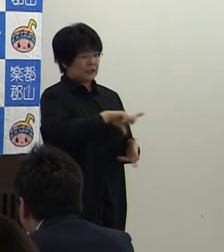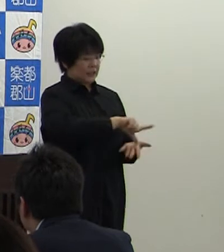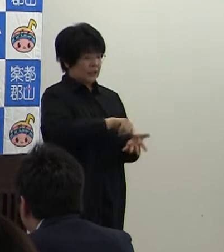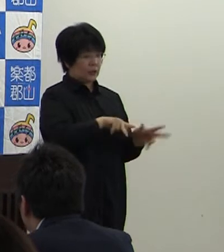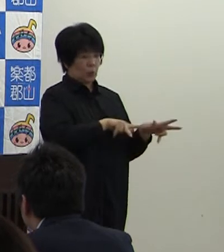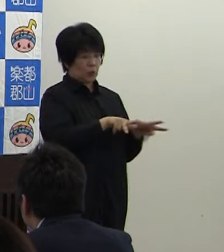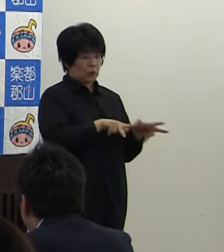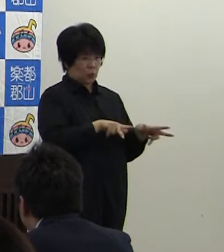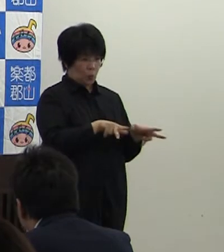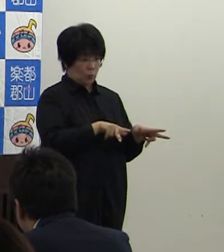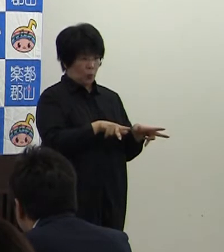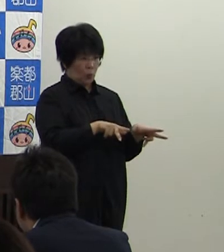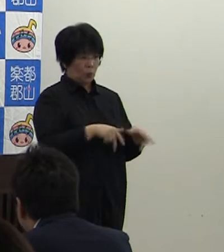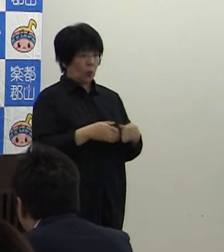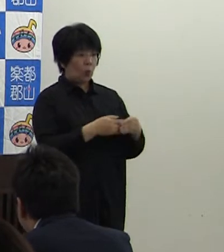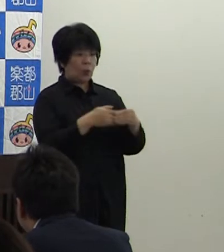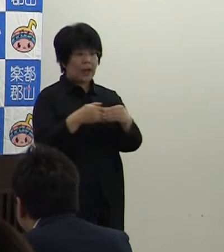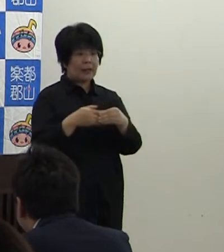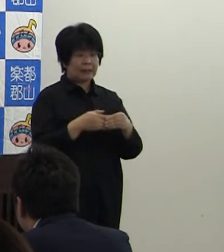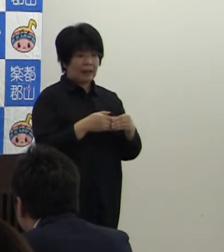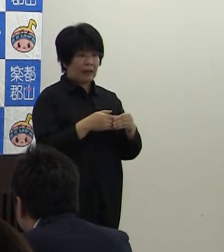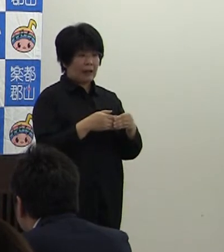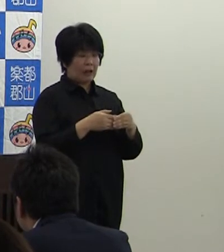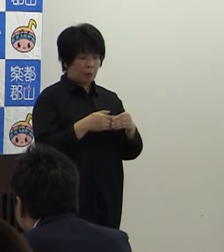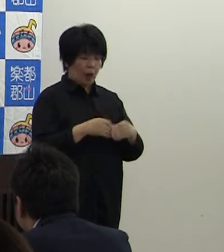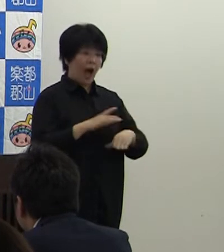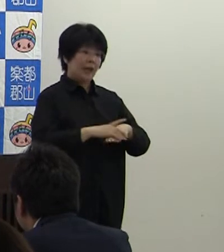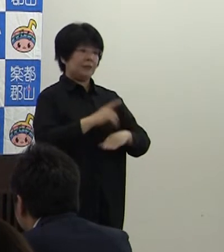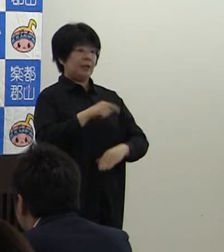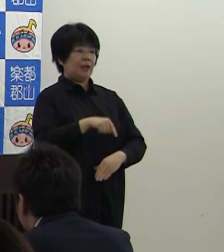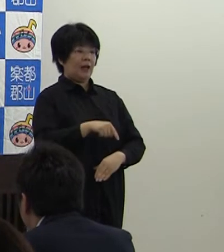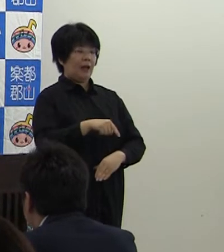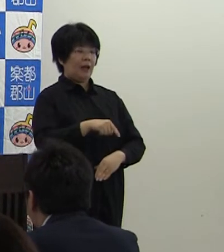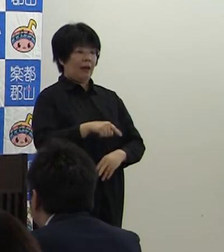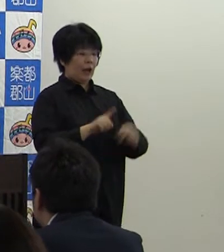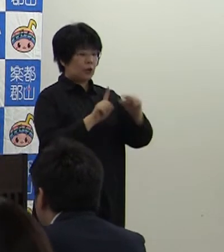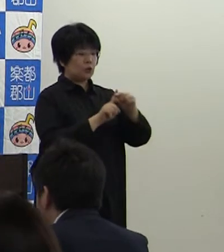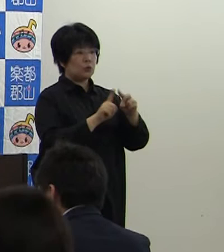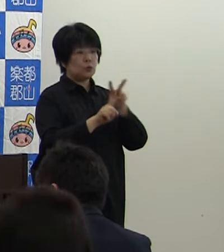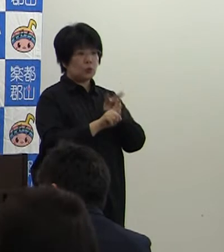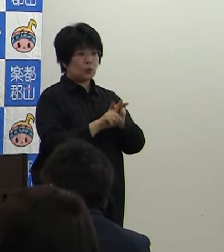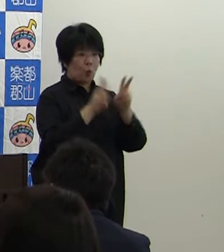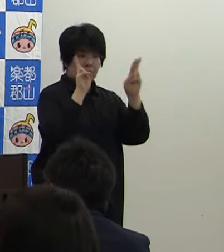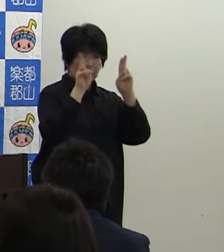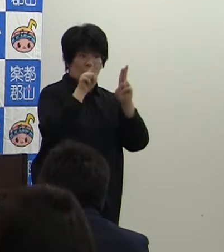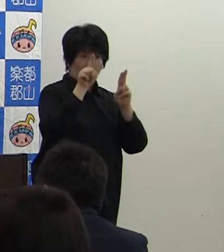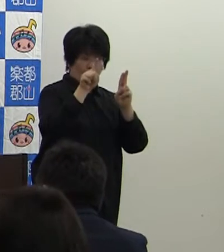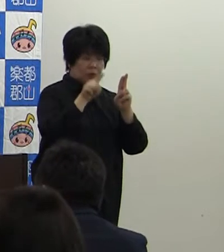で、中小企業にとってどういうメリットがあるのか教えていただけますでしょうか。